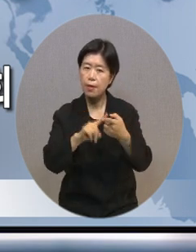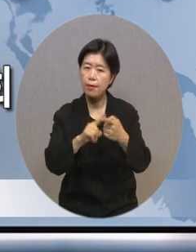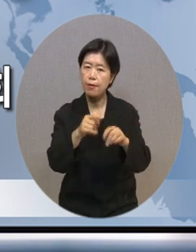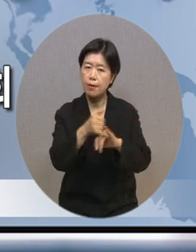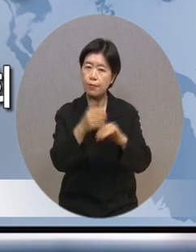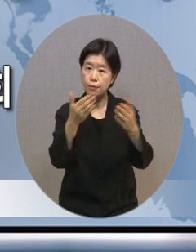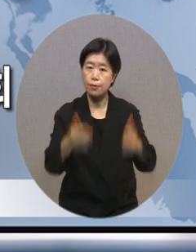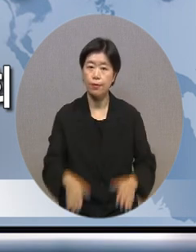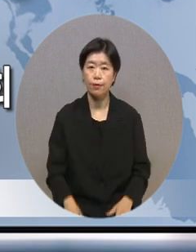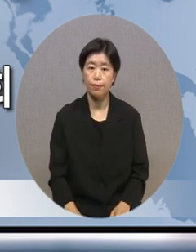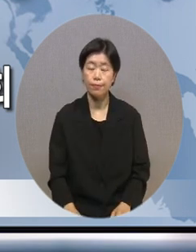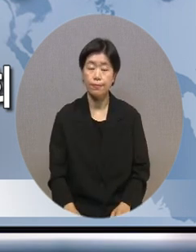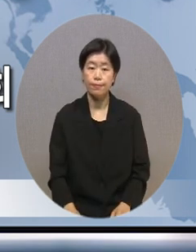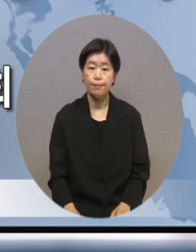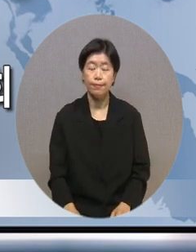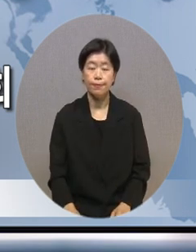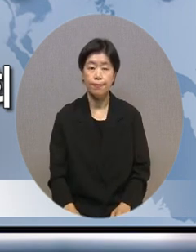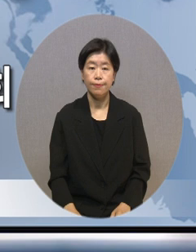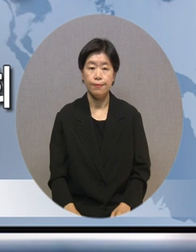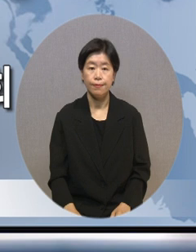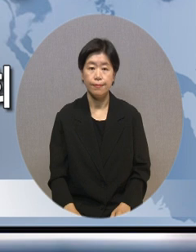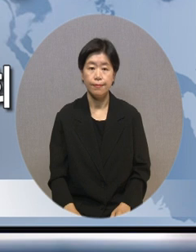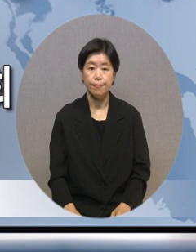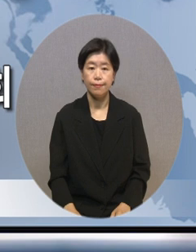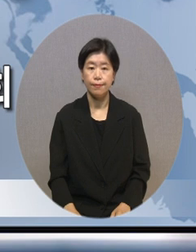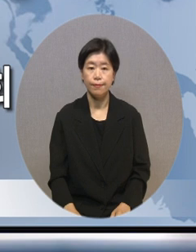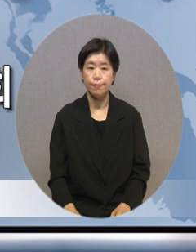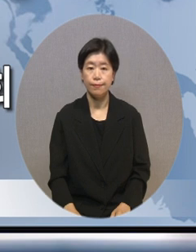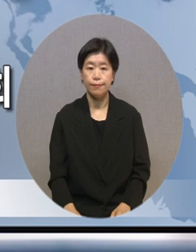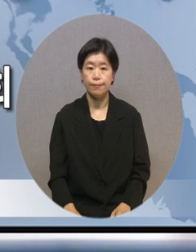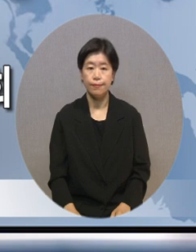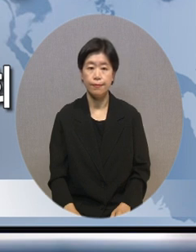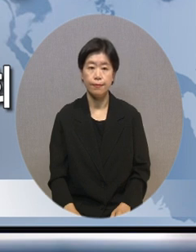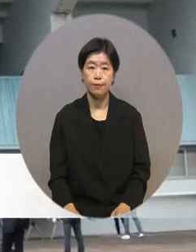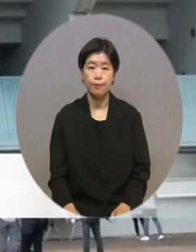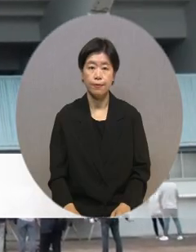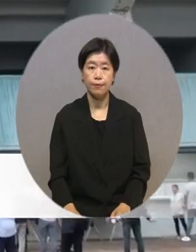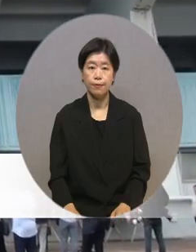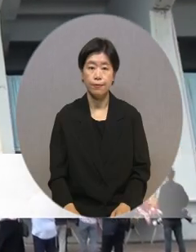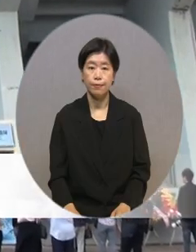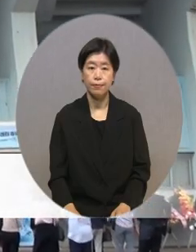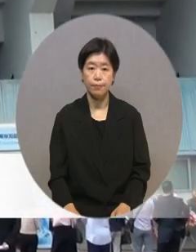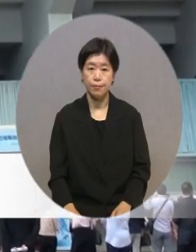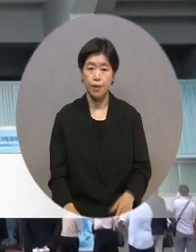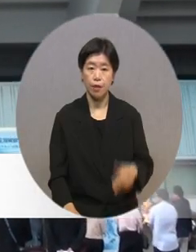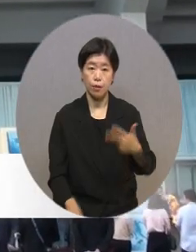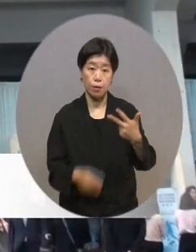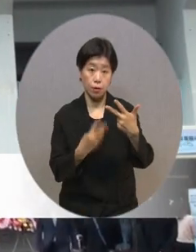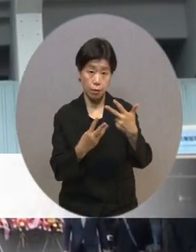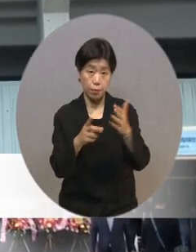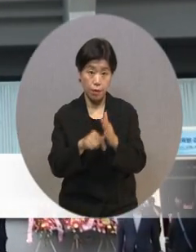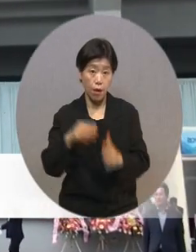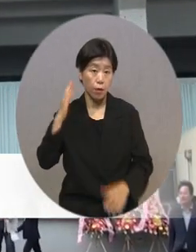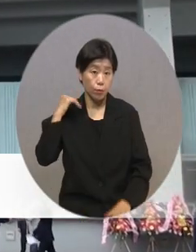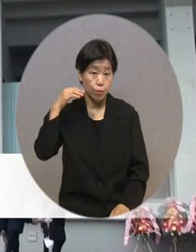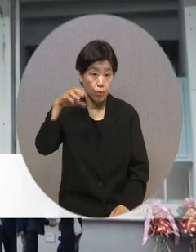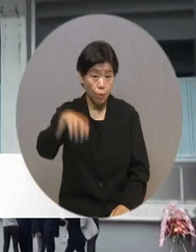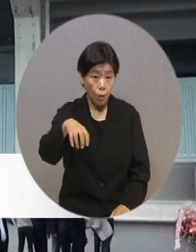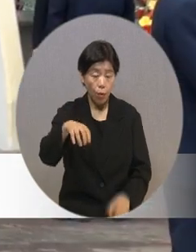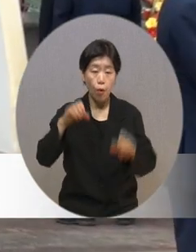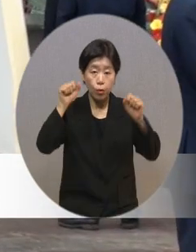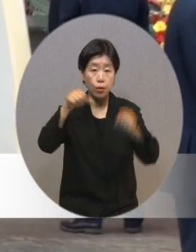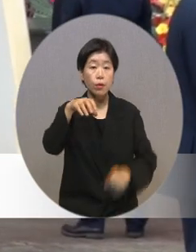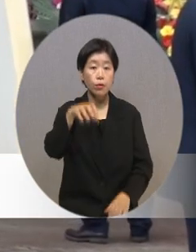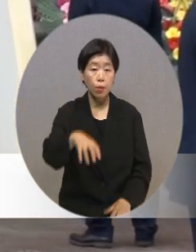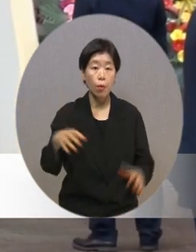약속했는데요. 현장에 정운성 기자가 다녀왔습니다. 지난 3일 경기도는 의정부 종합운동장에서